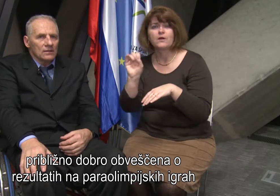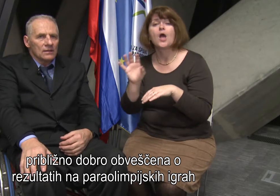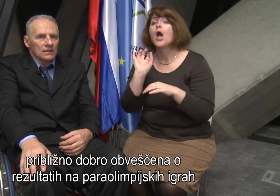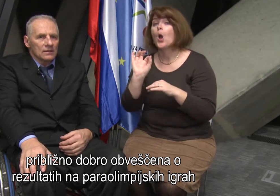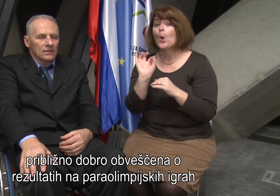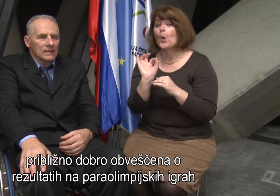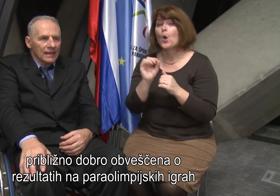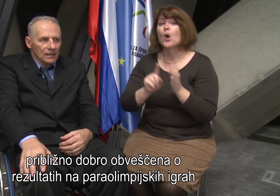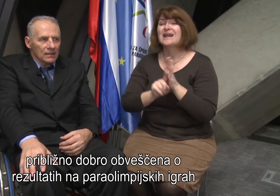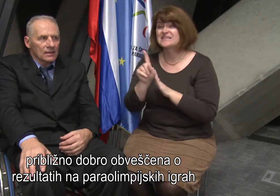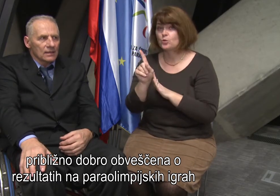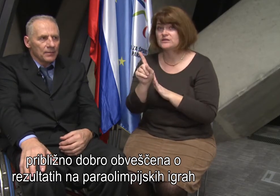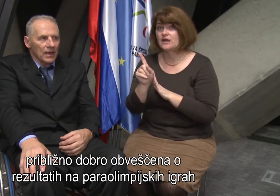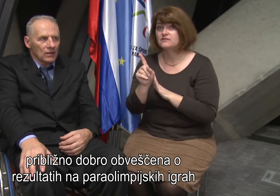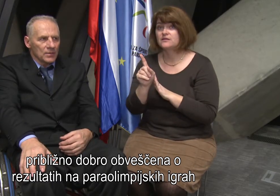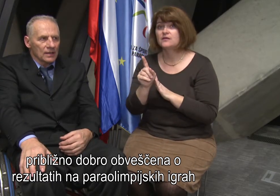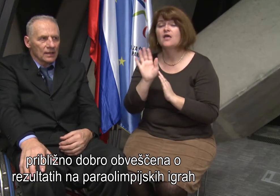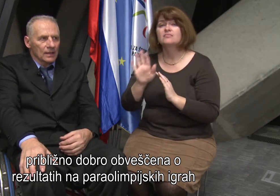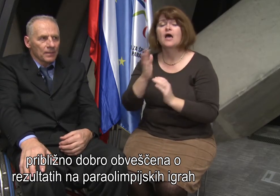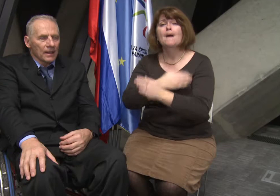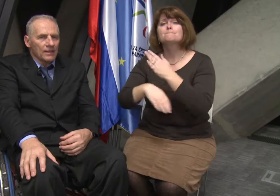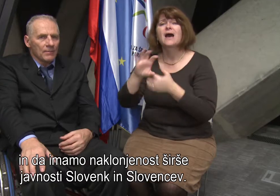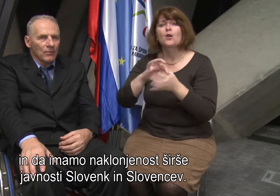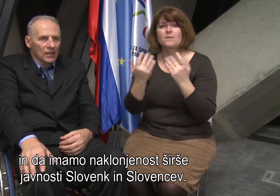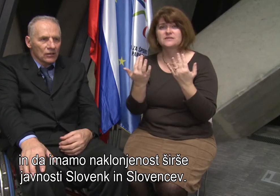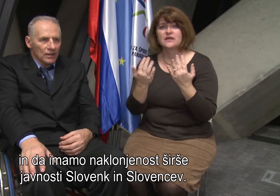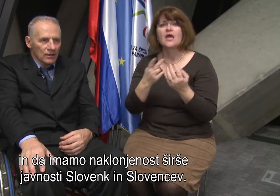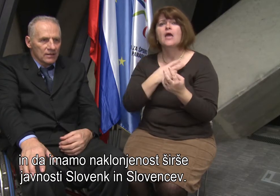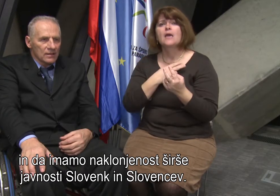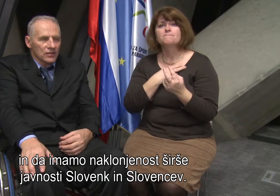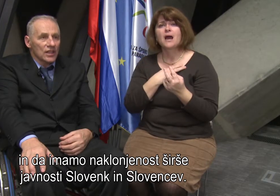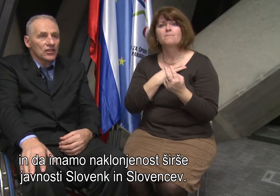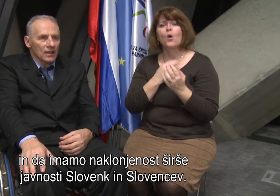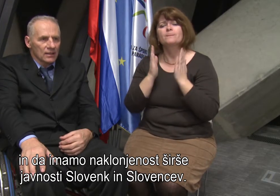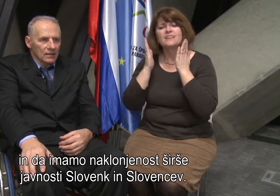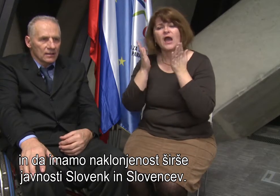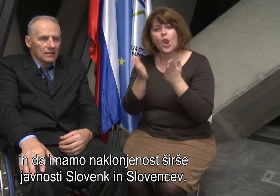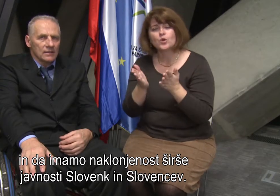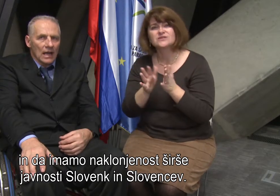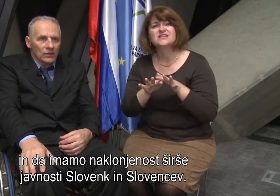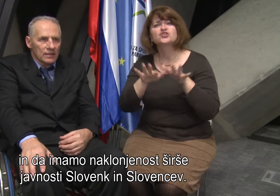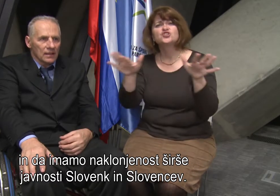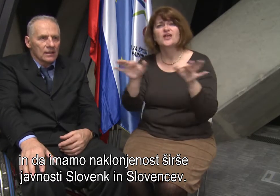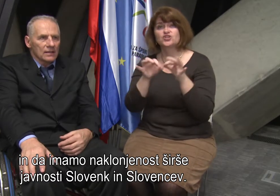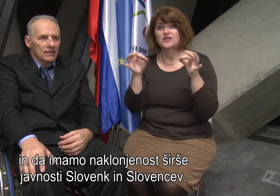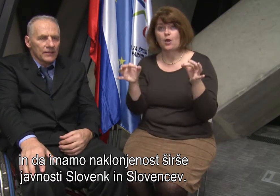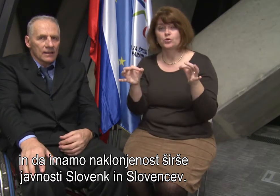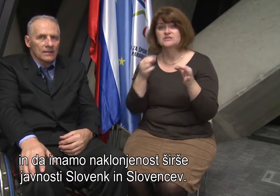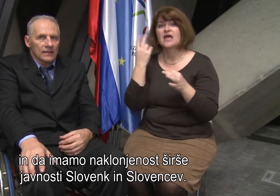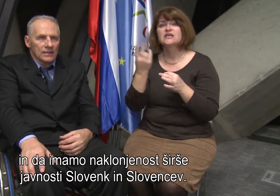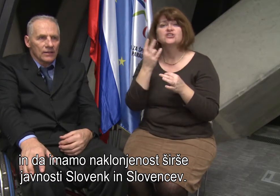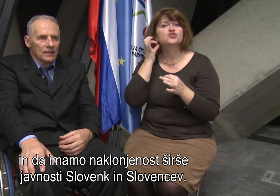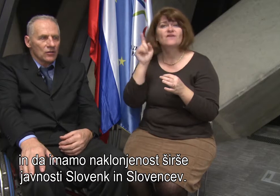o rezultatih na paraolimpijskih igrah in da imamo naklonjenost širše javnosti,